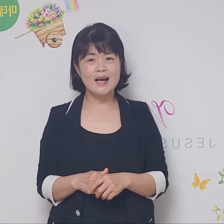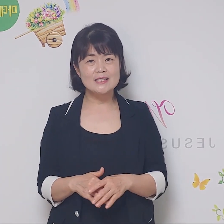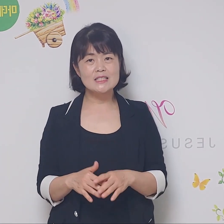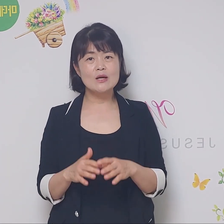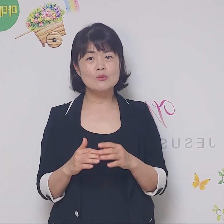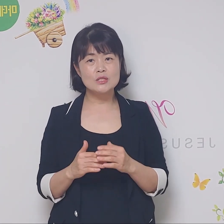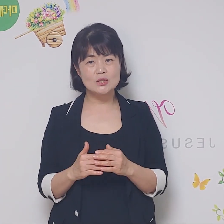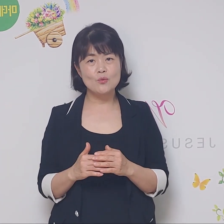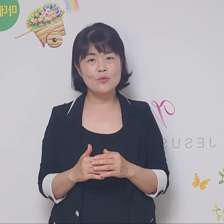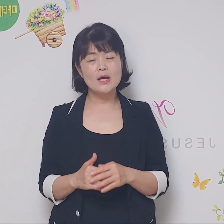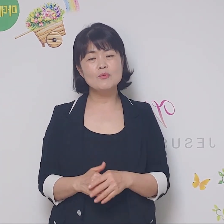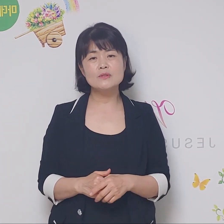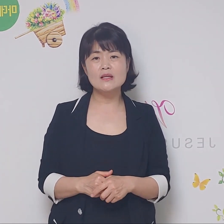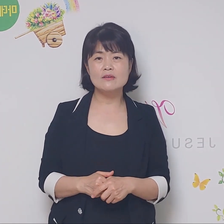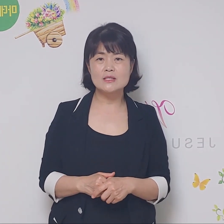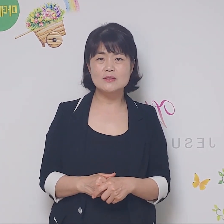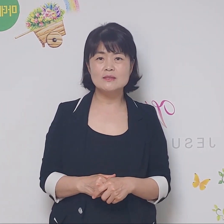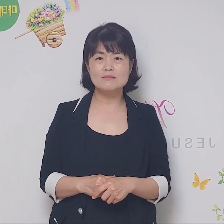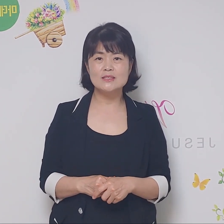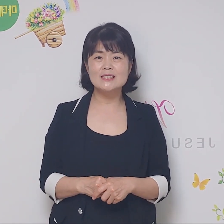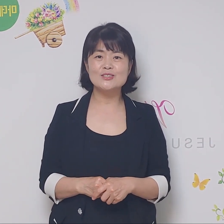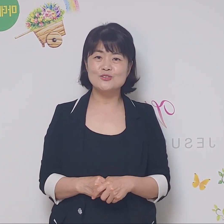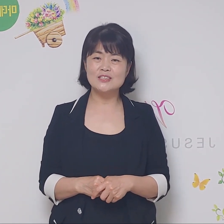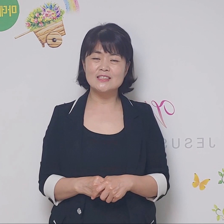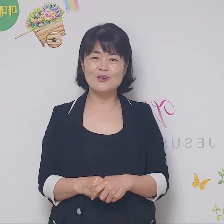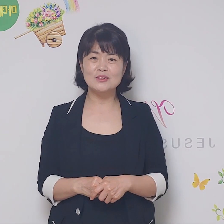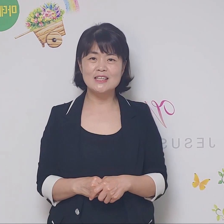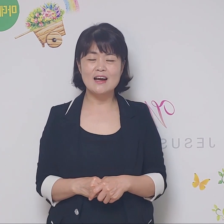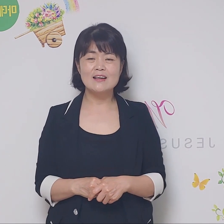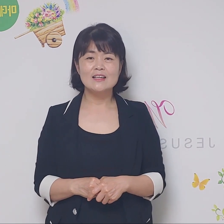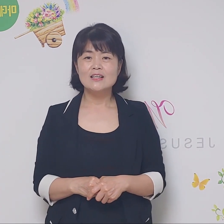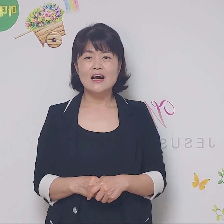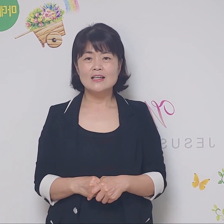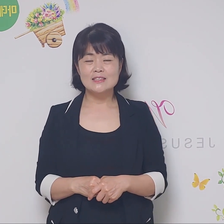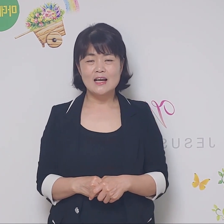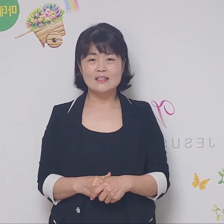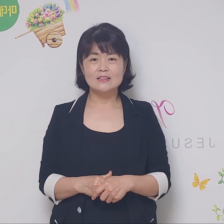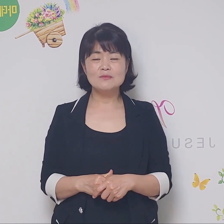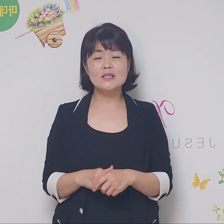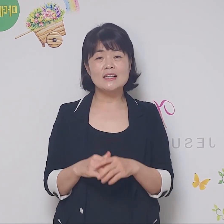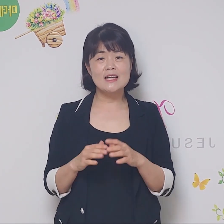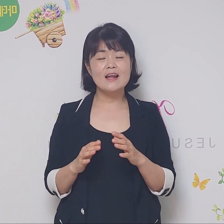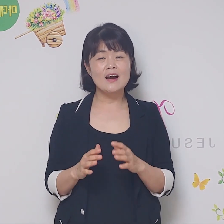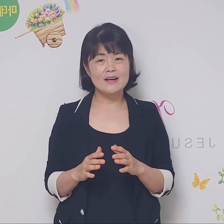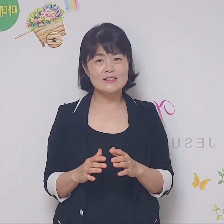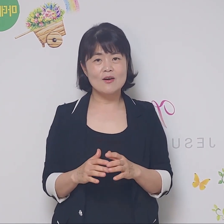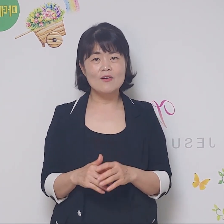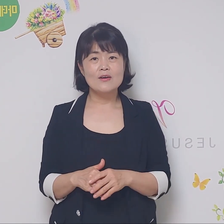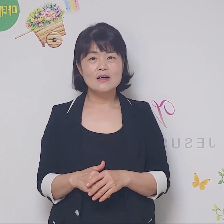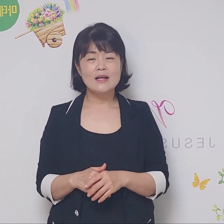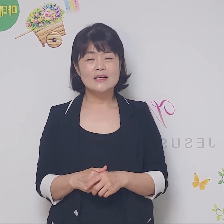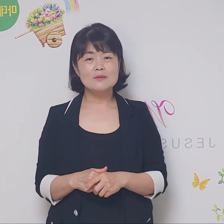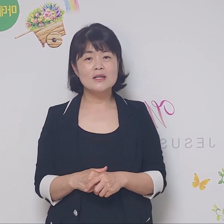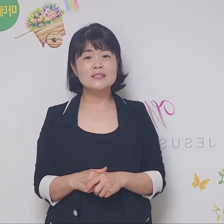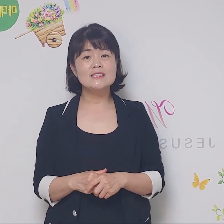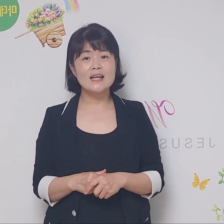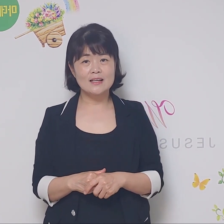다시 세워지고 회복되어짐을 느낄 수 있을 겁니다. 항상 십자가 사랑 아래서 하나님의 그늘